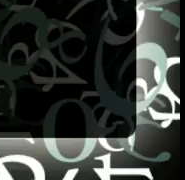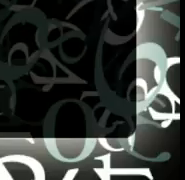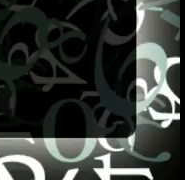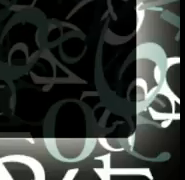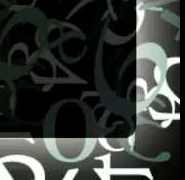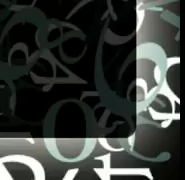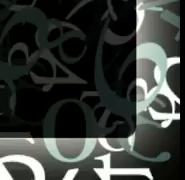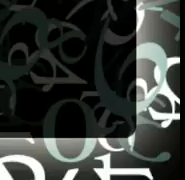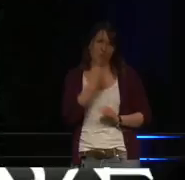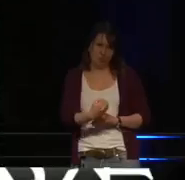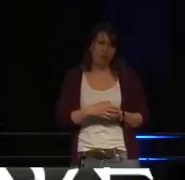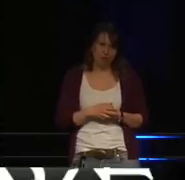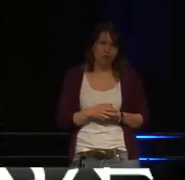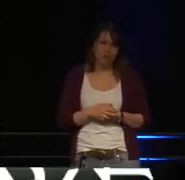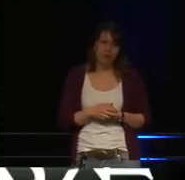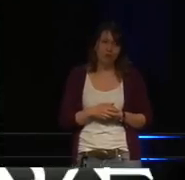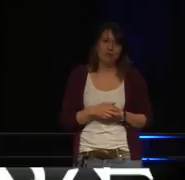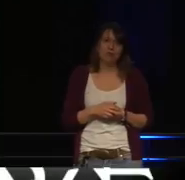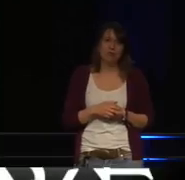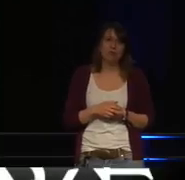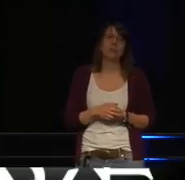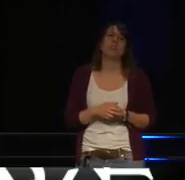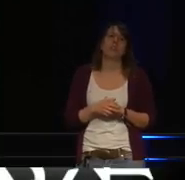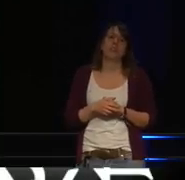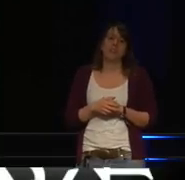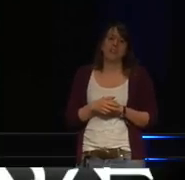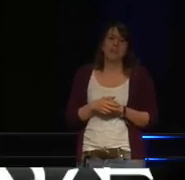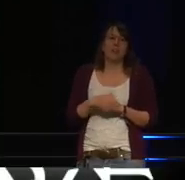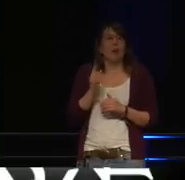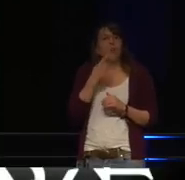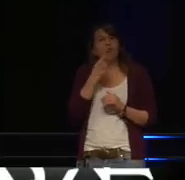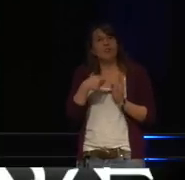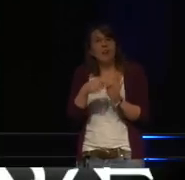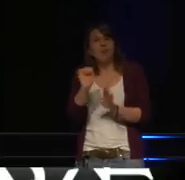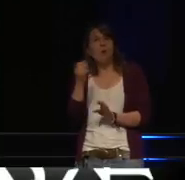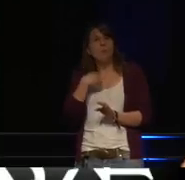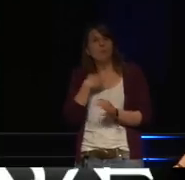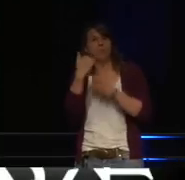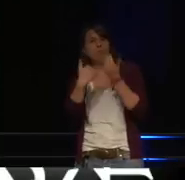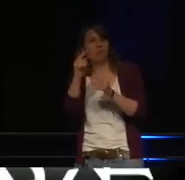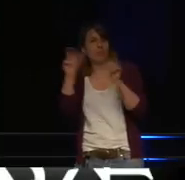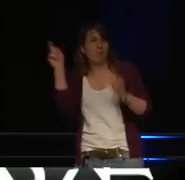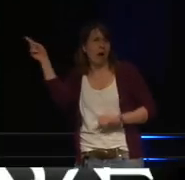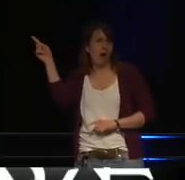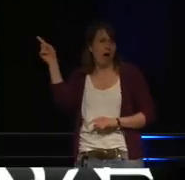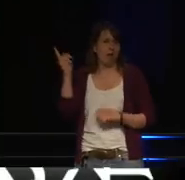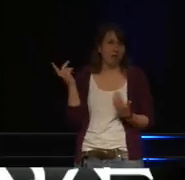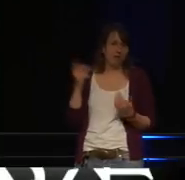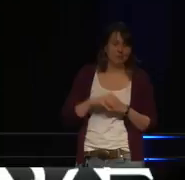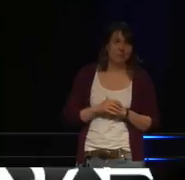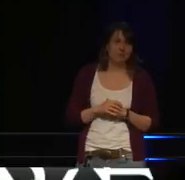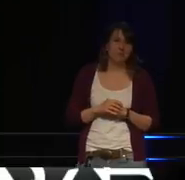Así que me introduciré un momento y por qué estoy hablando de este tema.